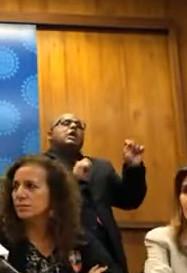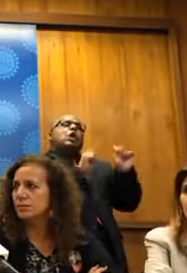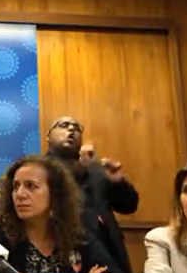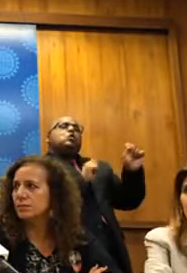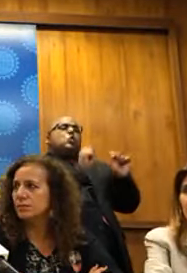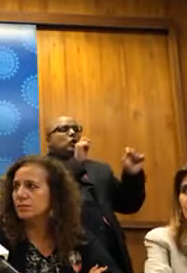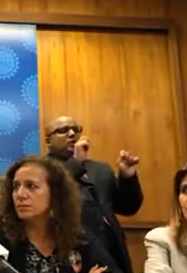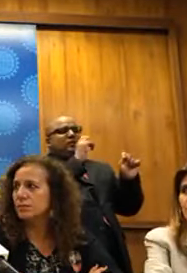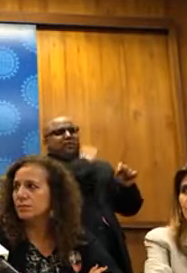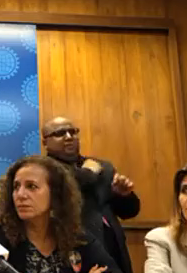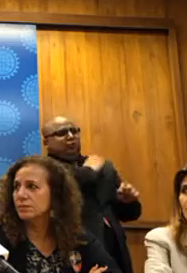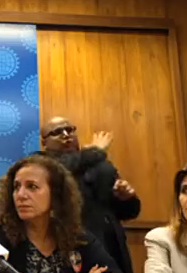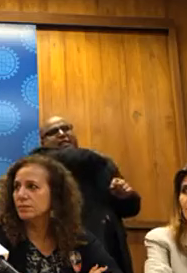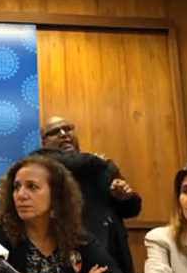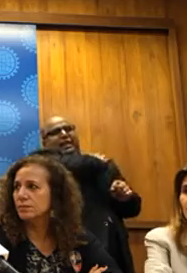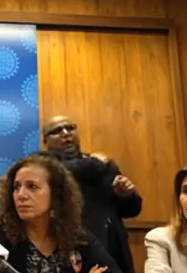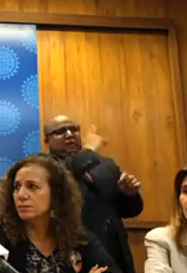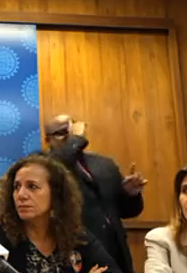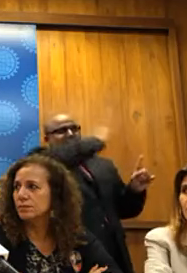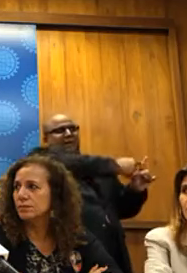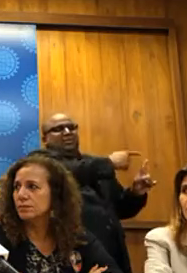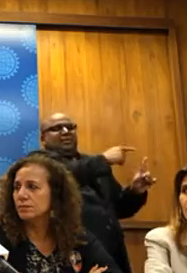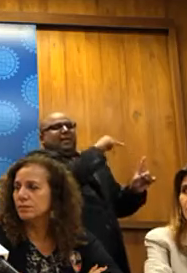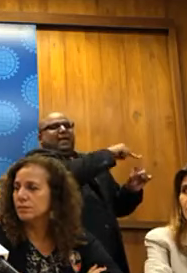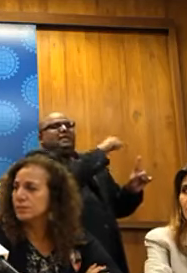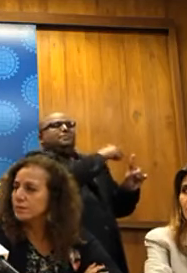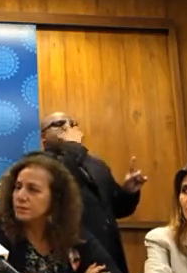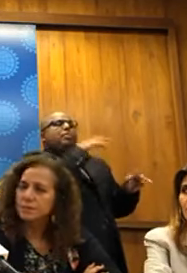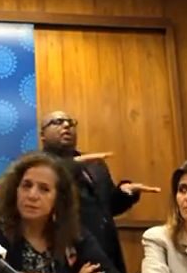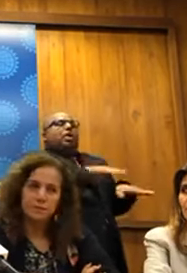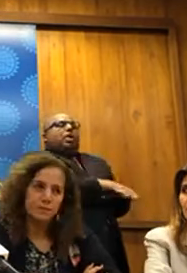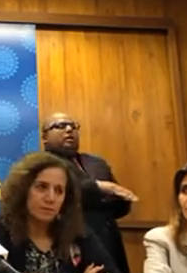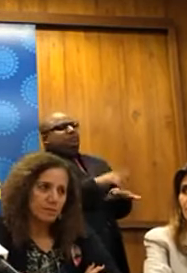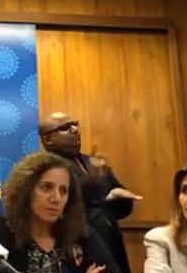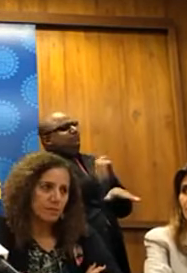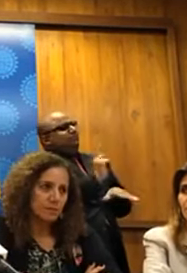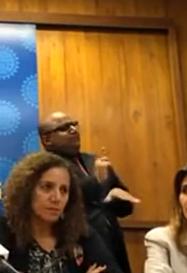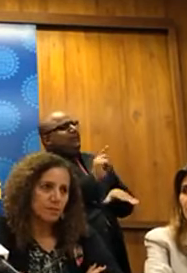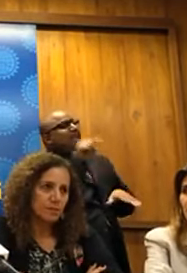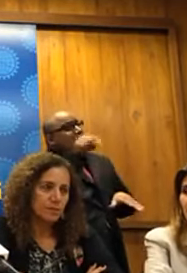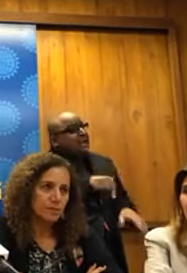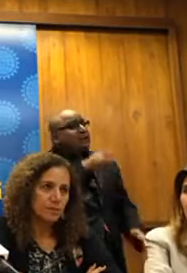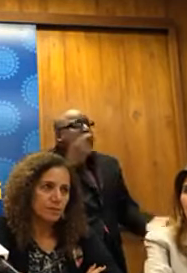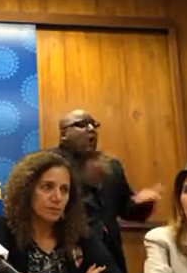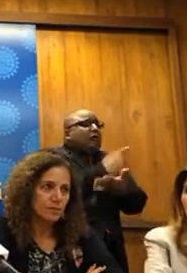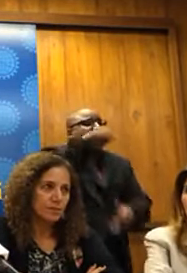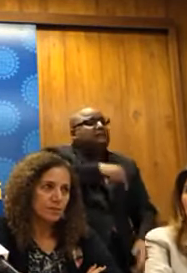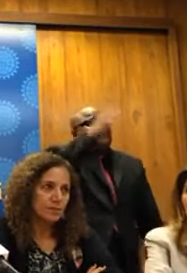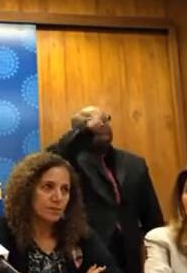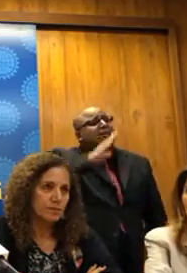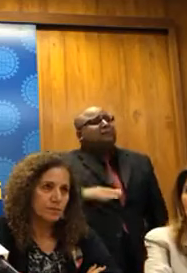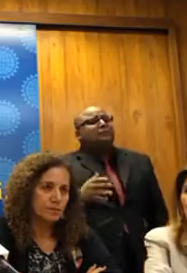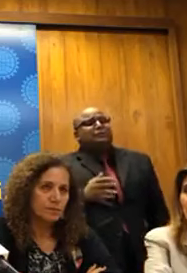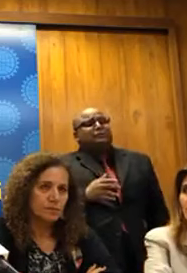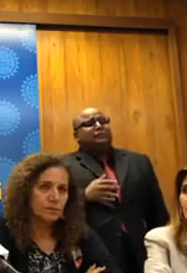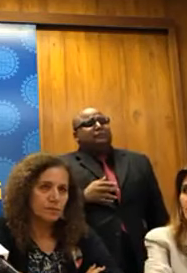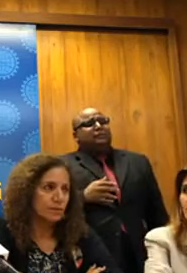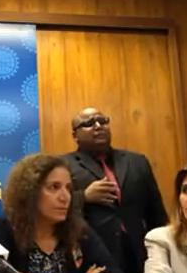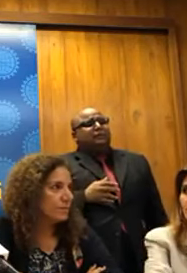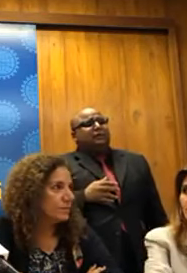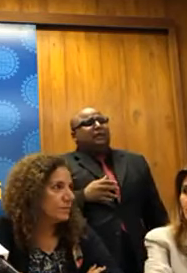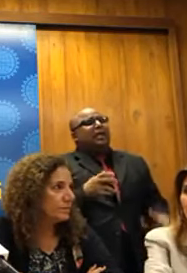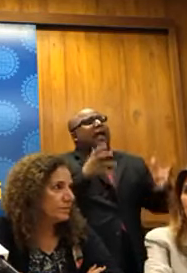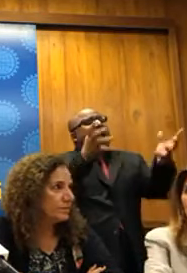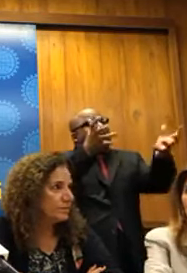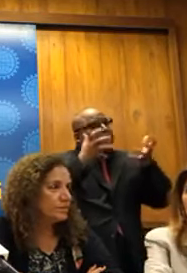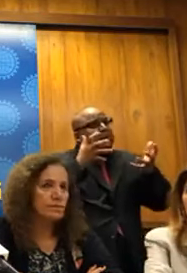pelos generais, que não vão deixar ele fazer a notícia. É isso que está acontecendo no Brasil. Não, não, a gente tutela